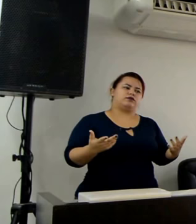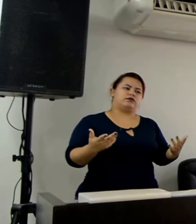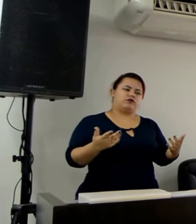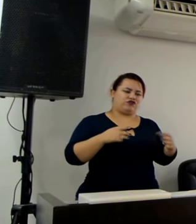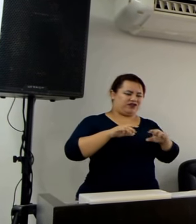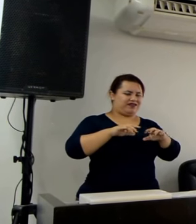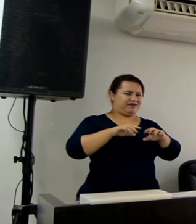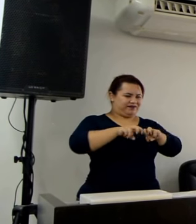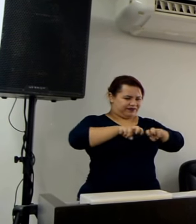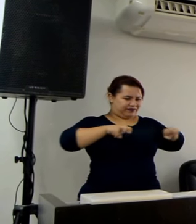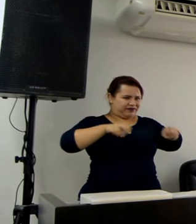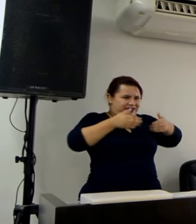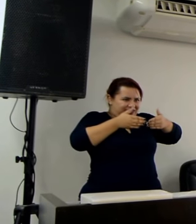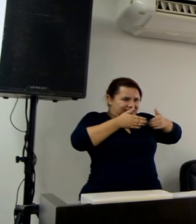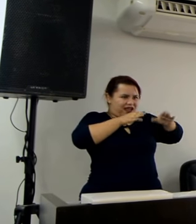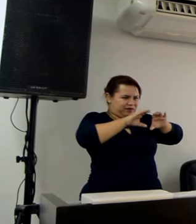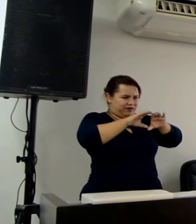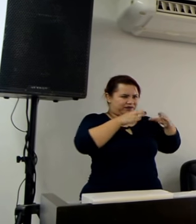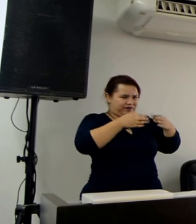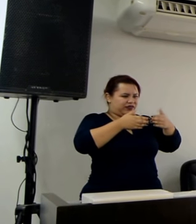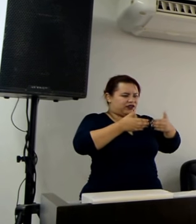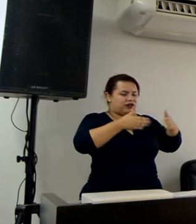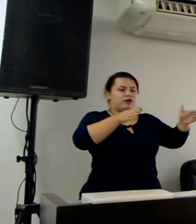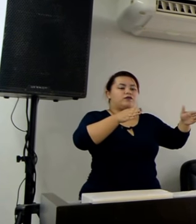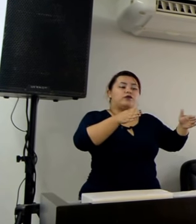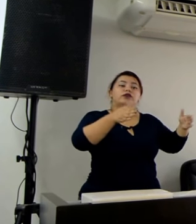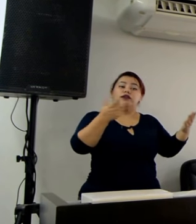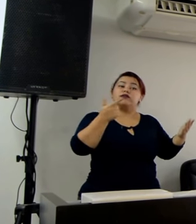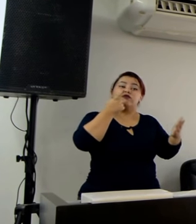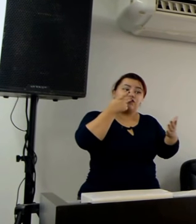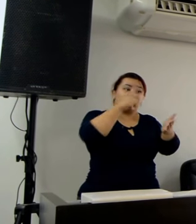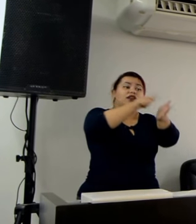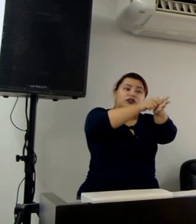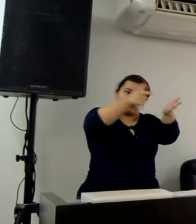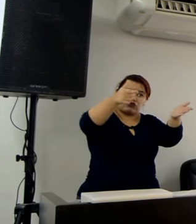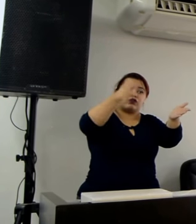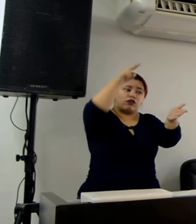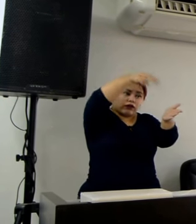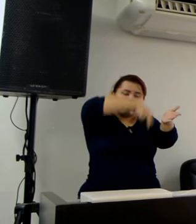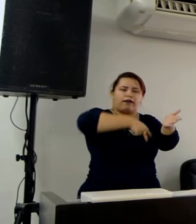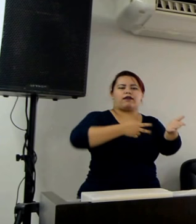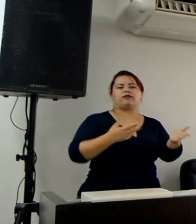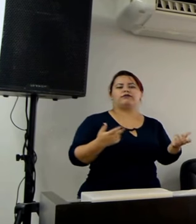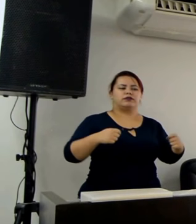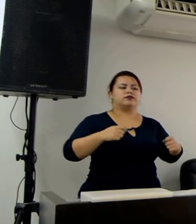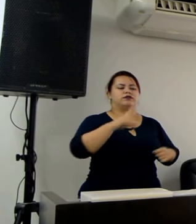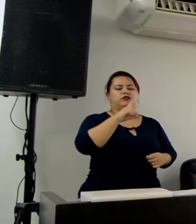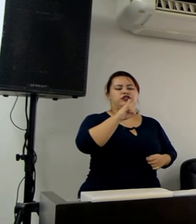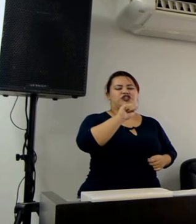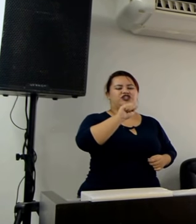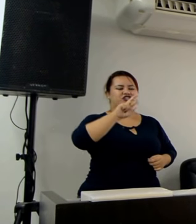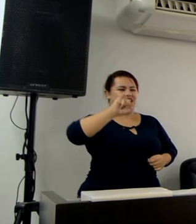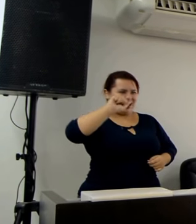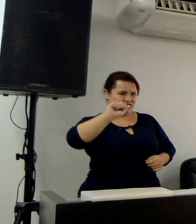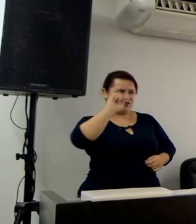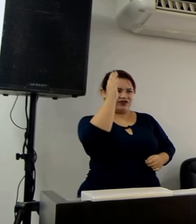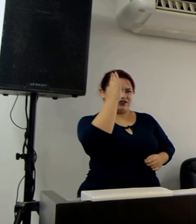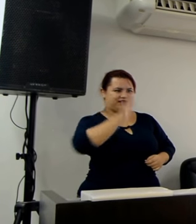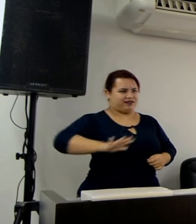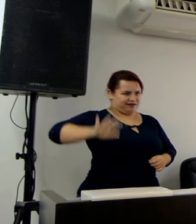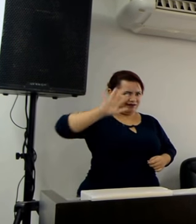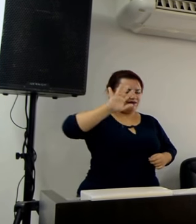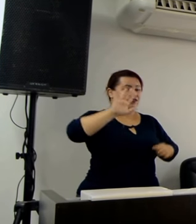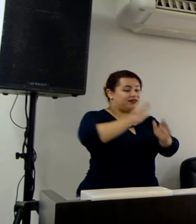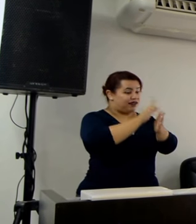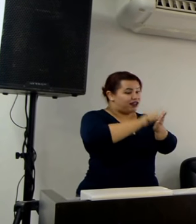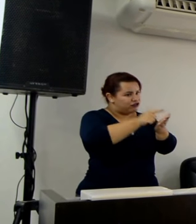início falando exatamente o que está publicado no jornal, e lá na sede da secretaria está o edital publicado lá, que as inscrições